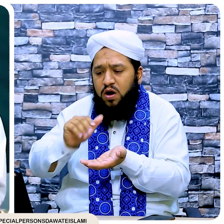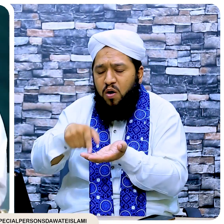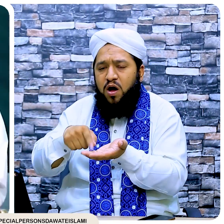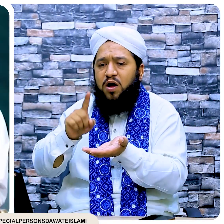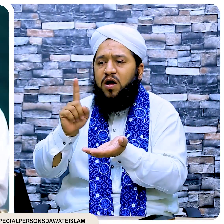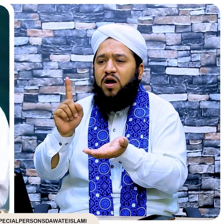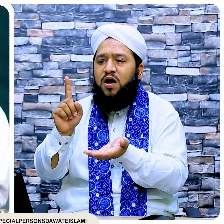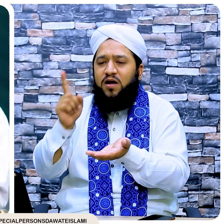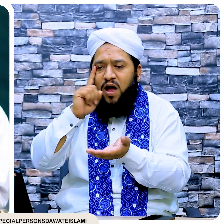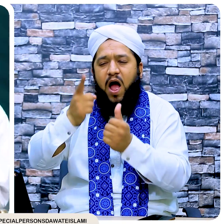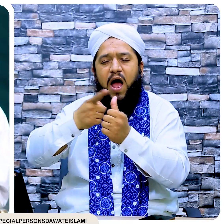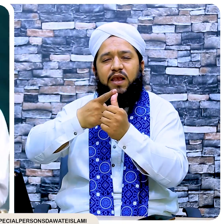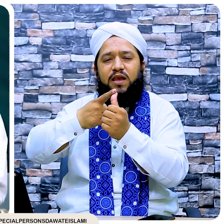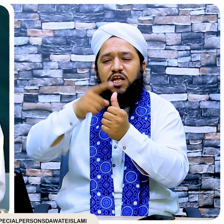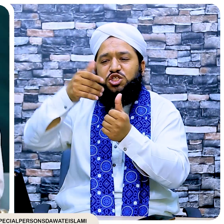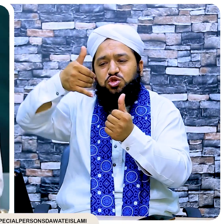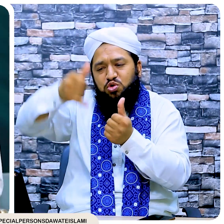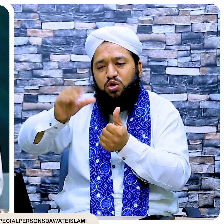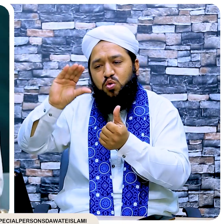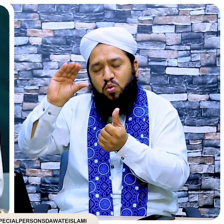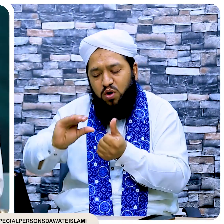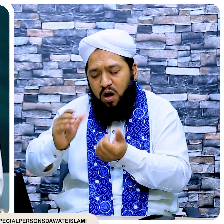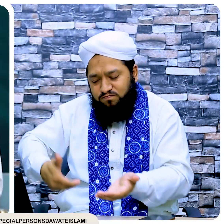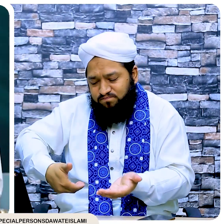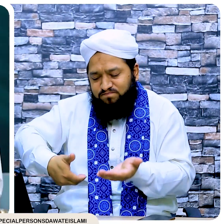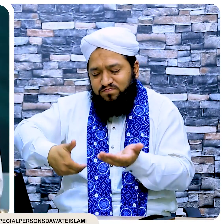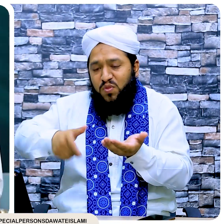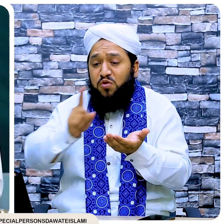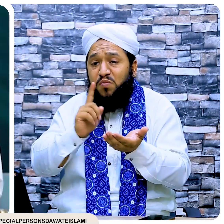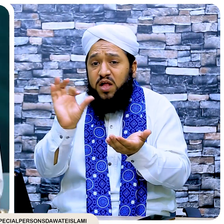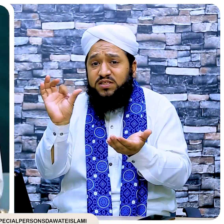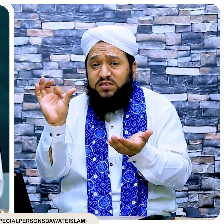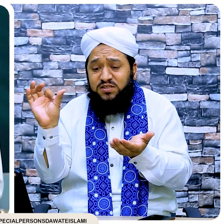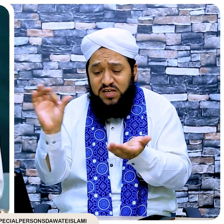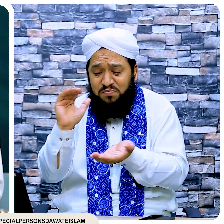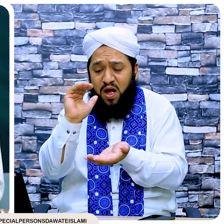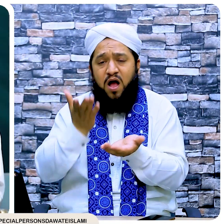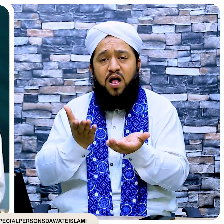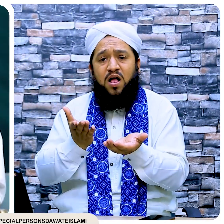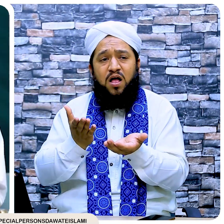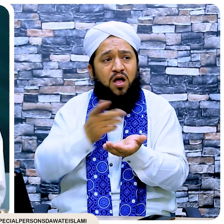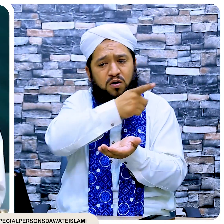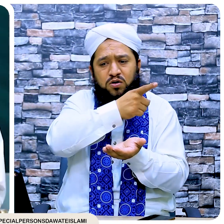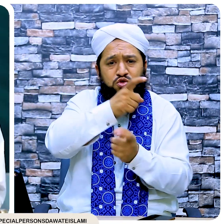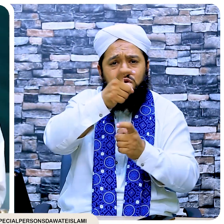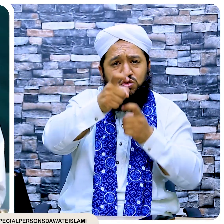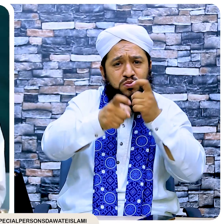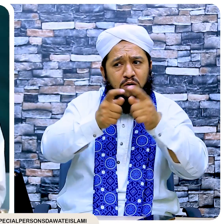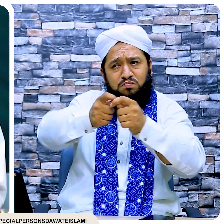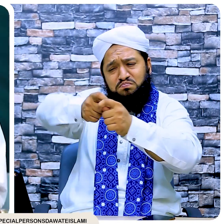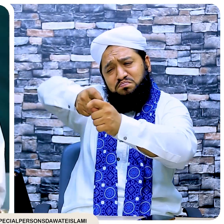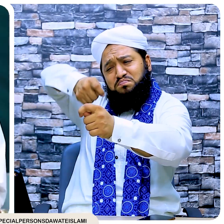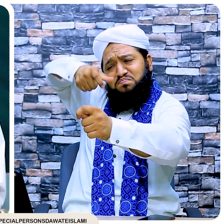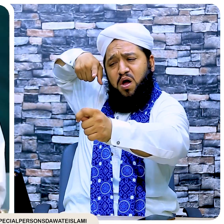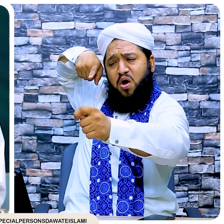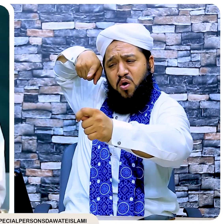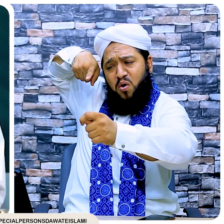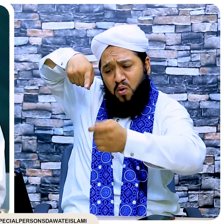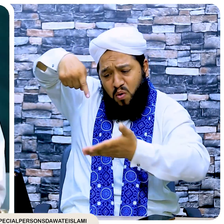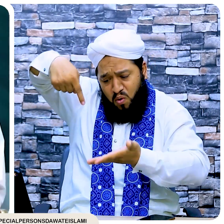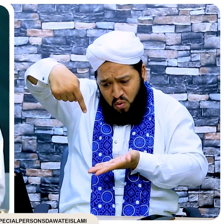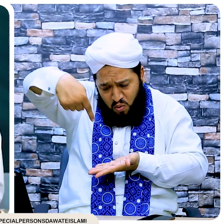اب ان میں امام رضی اللہ تعالیٰ عنہ کی حفاظت کی طاقت نہ رہی تو شہید ہونے میں جلدی کرنے لگے کہ کہیں ہمارے جیتے جی امام عالی مقام کو